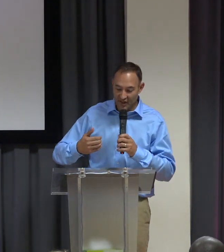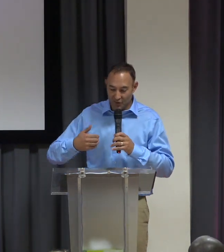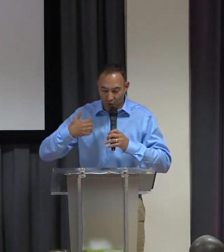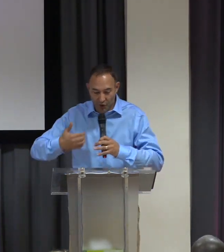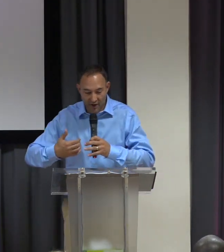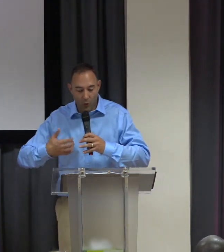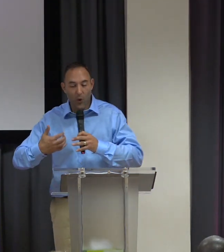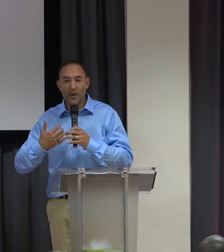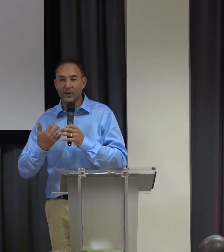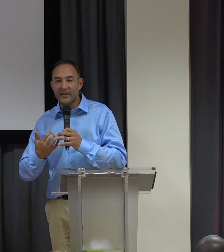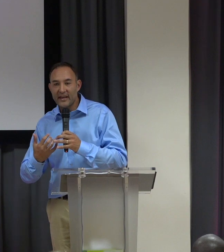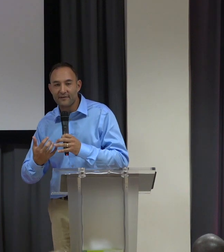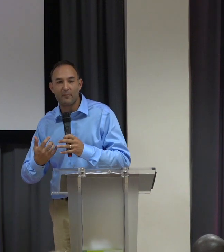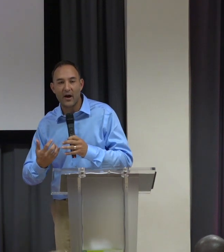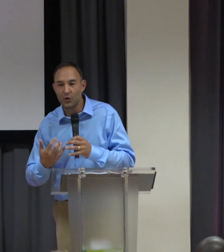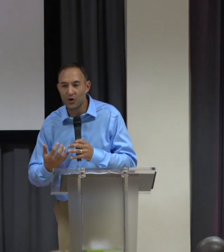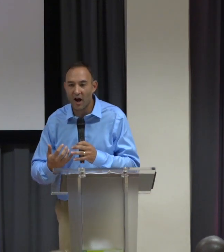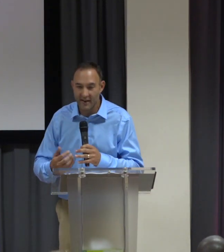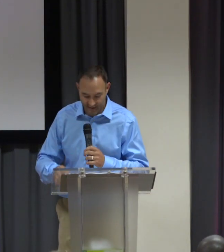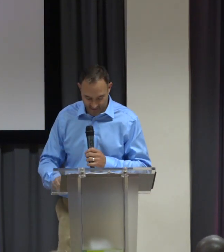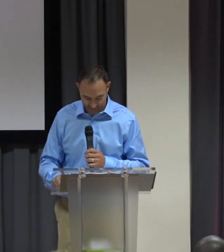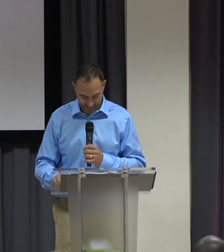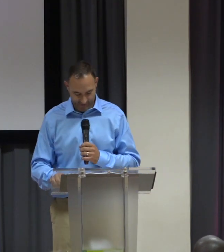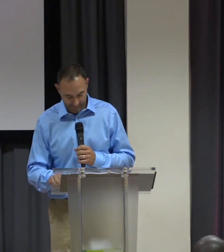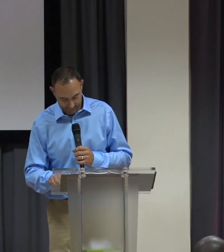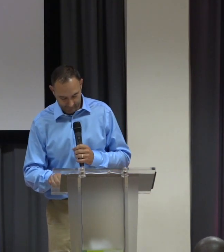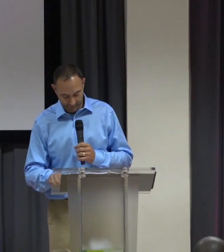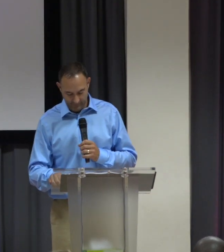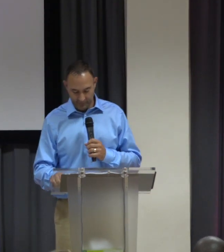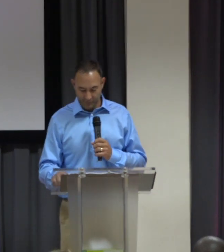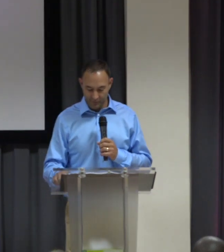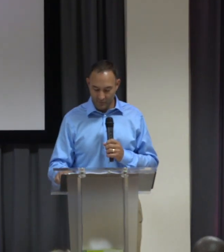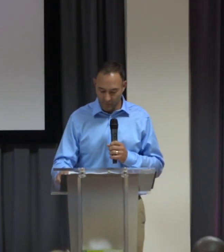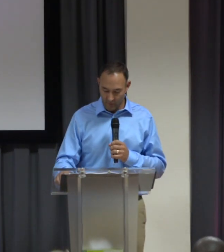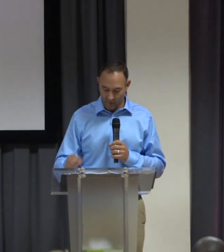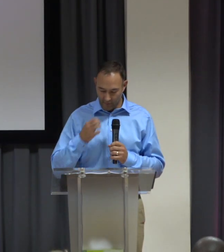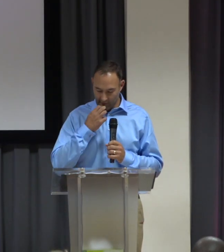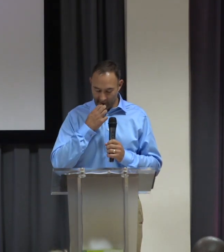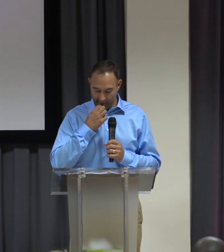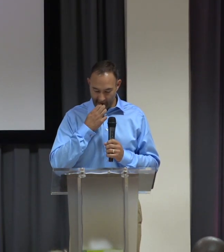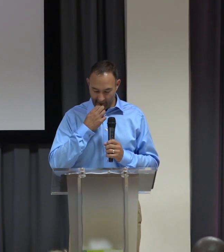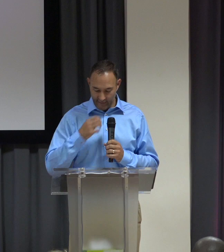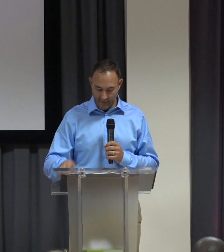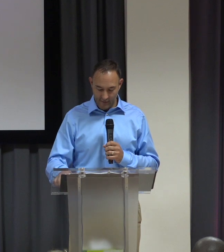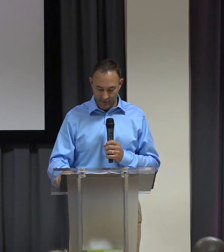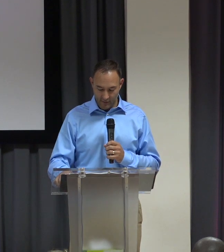choice is rooted in what we believe about who God is. Et ce choix-là, il est planté dans notre